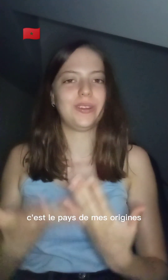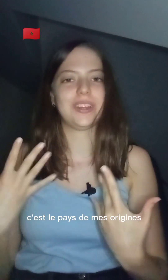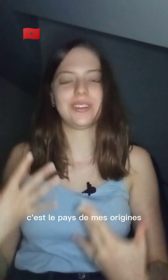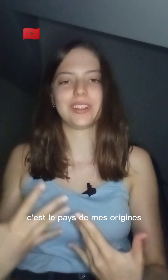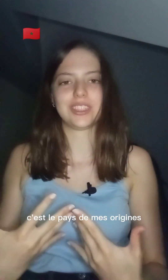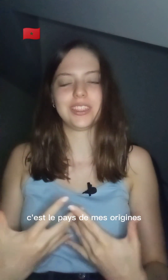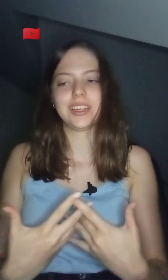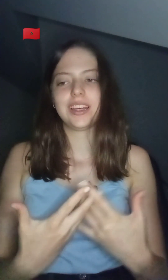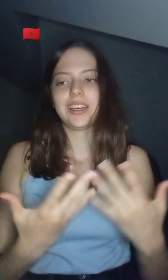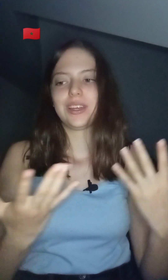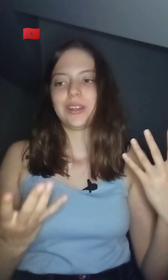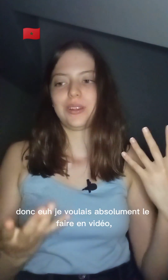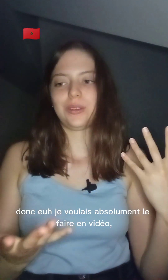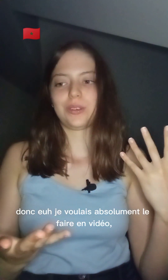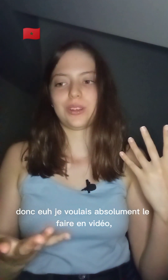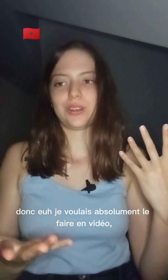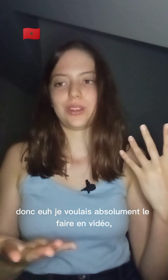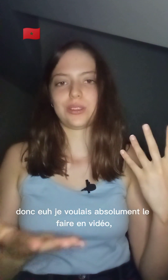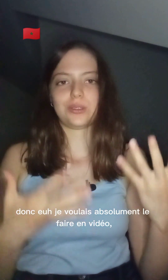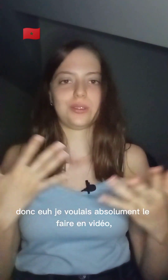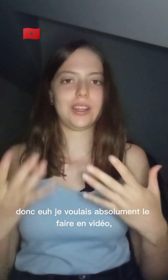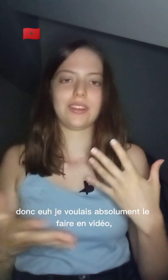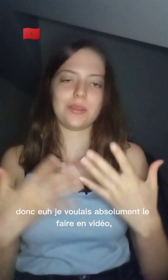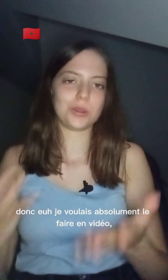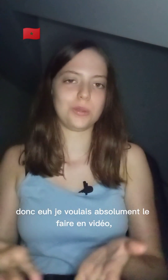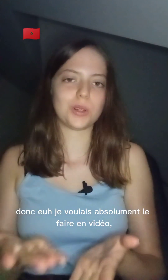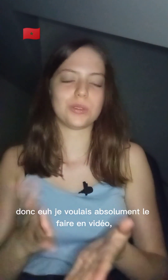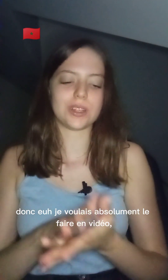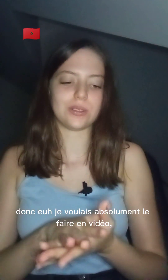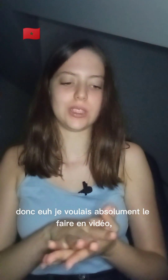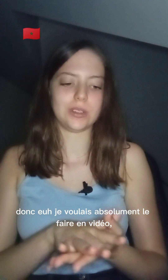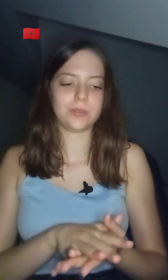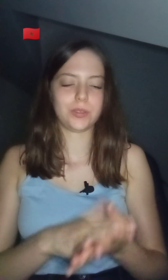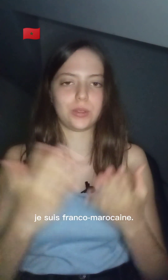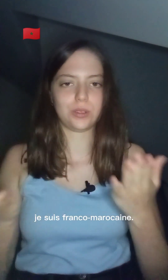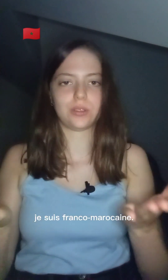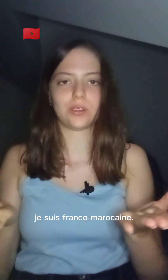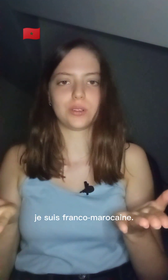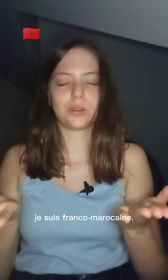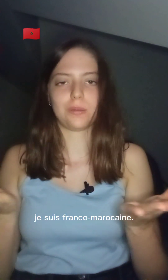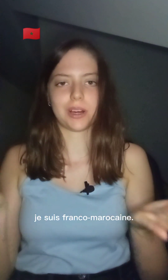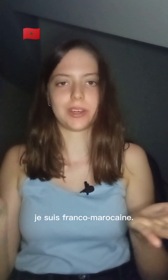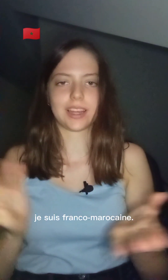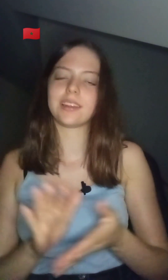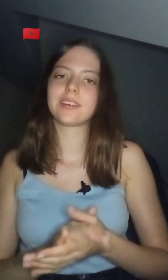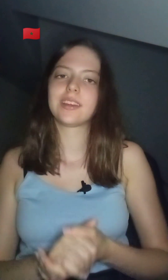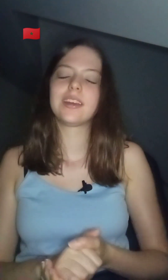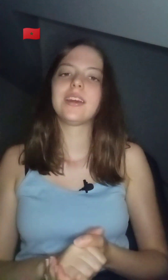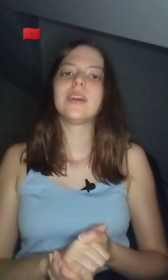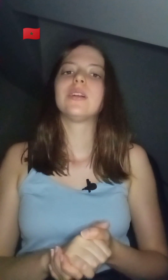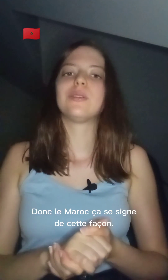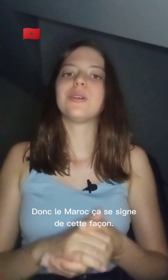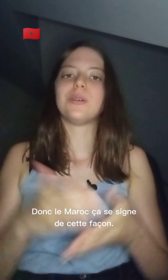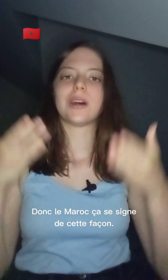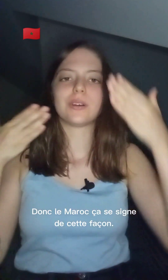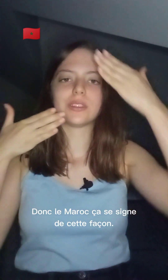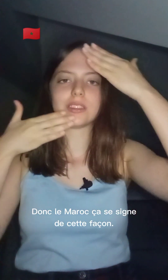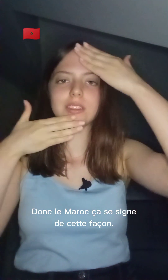mes origines. Donc, je voulais absolument le faire en vidéo. Je suis franco-marocaine. Donc, le Maroc se signe de